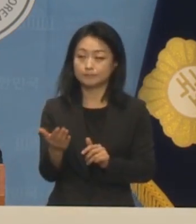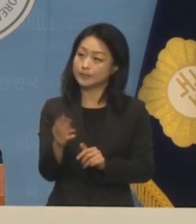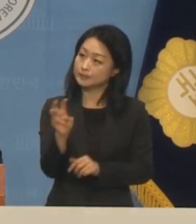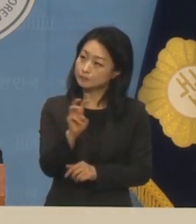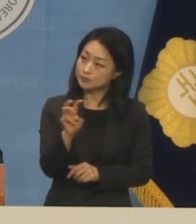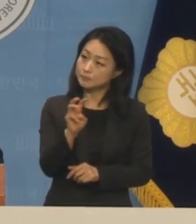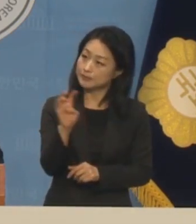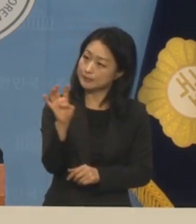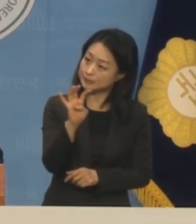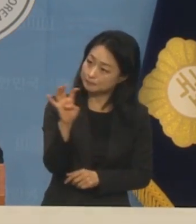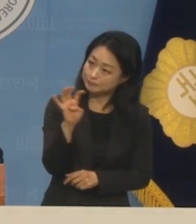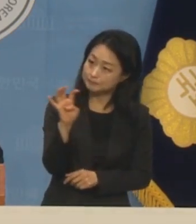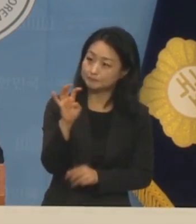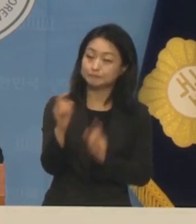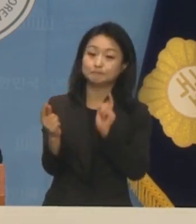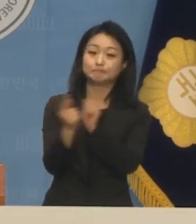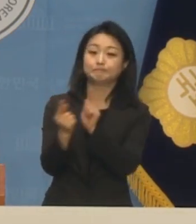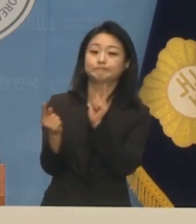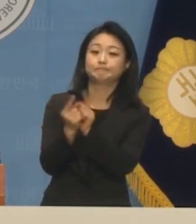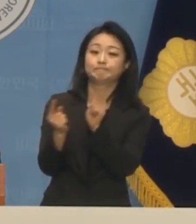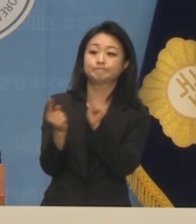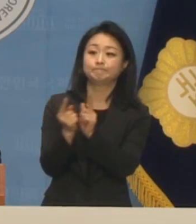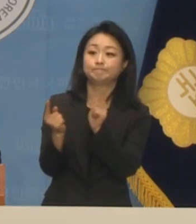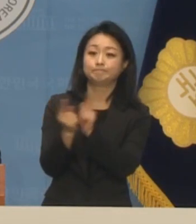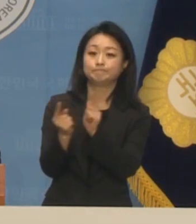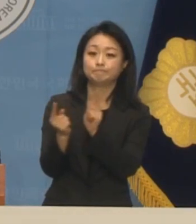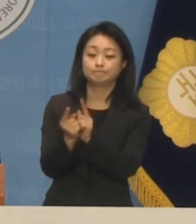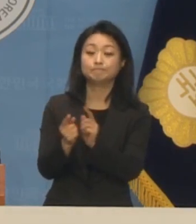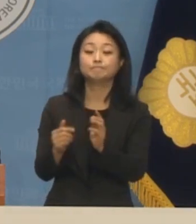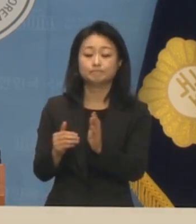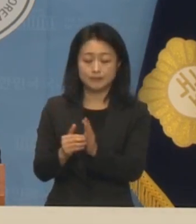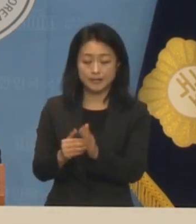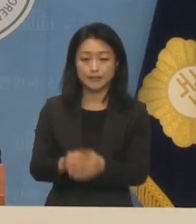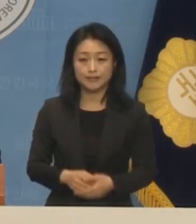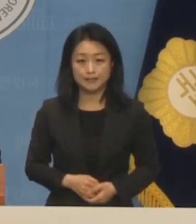40명, 40여 명 접촉을 한 것 같습니다.